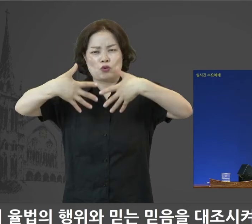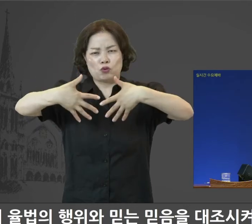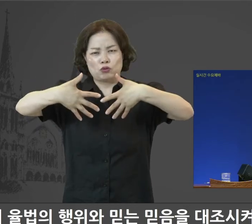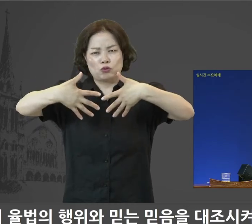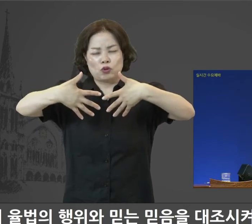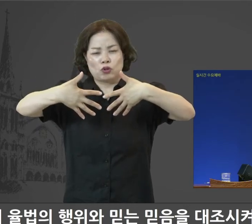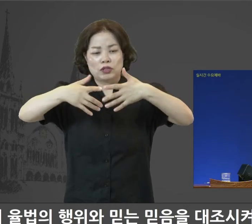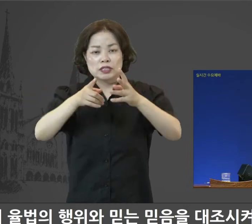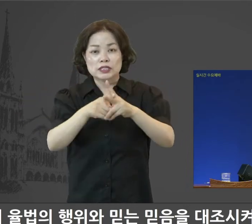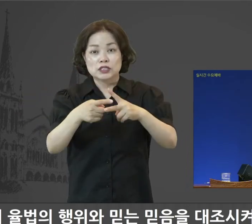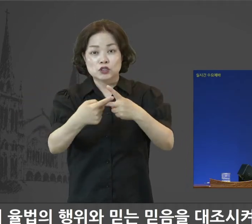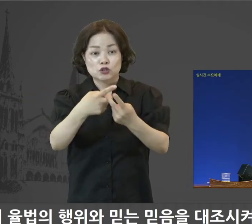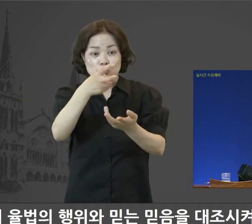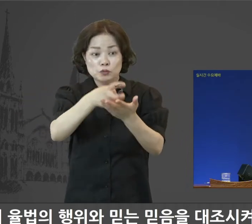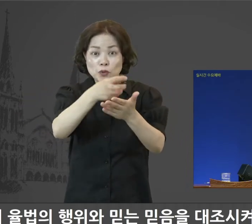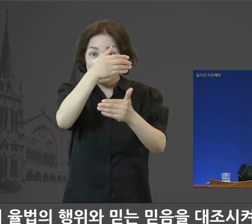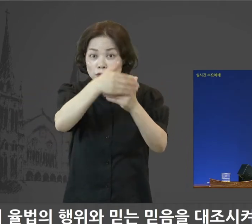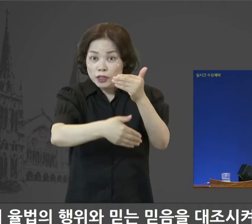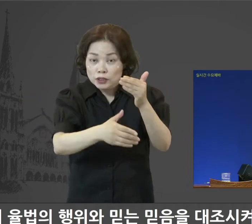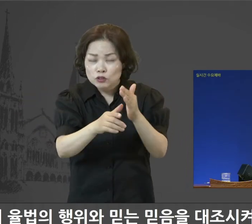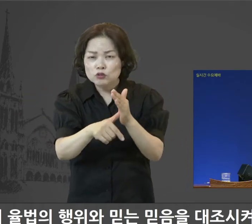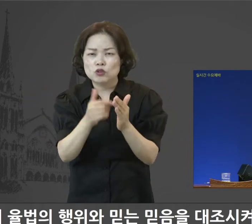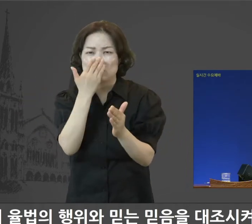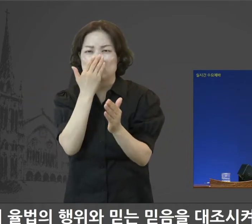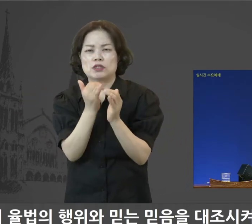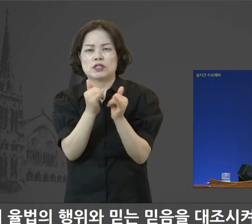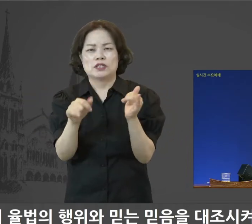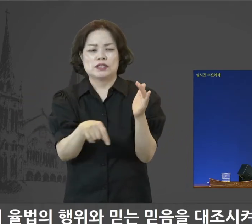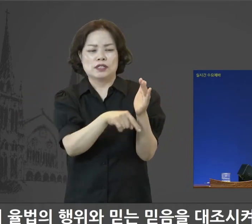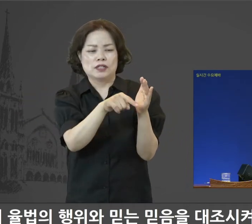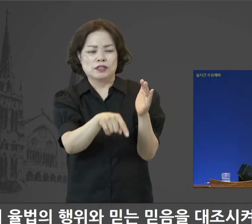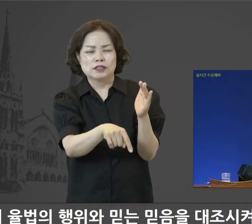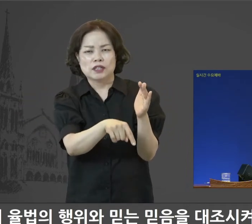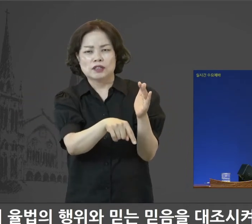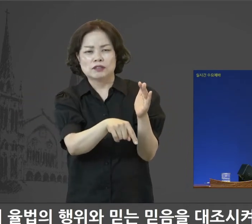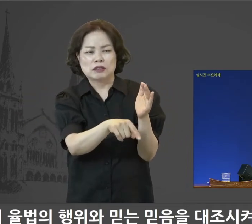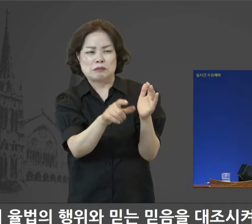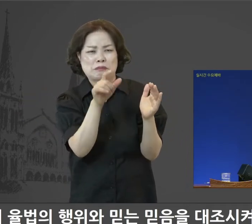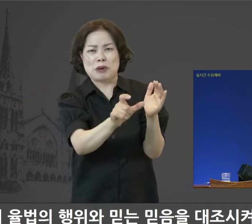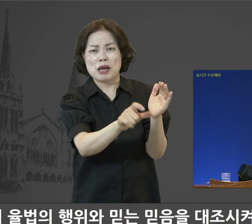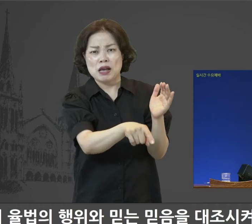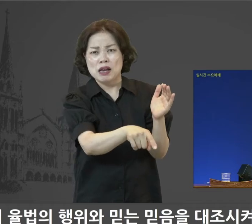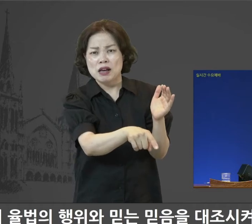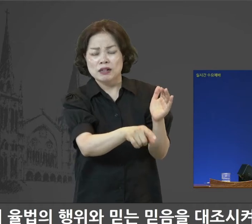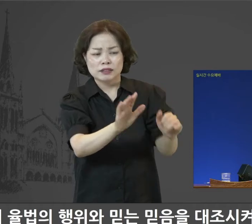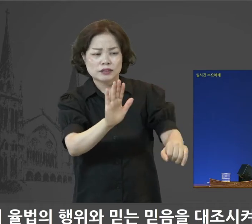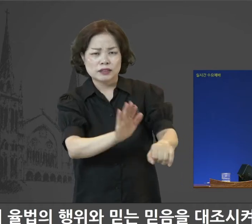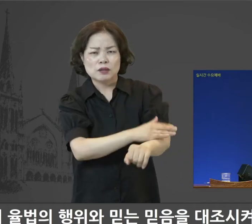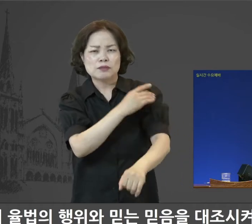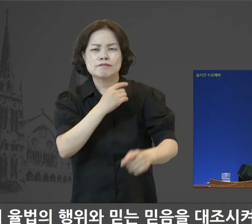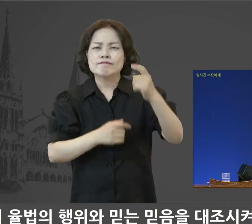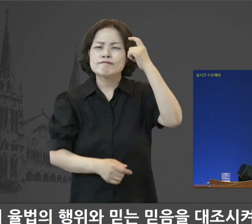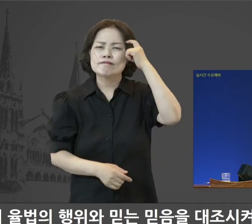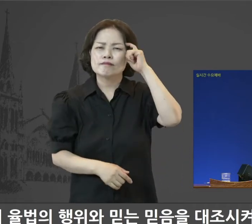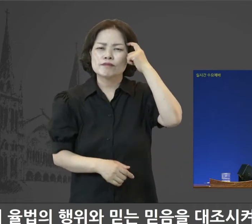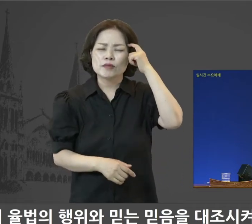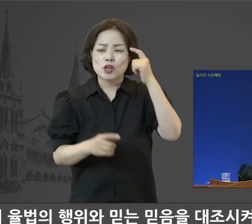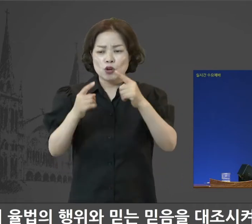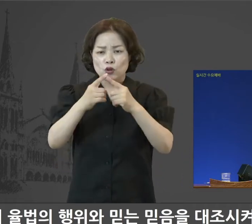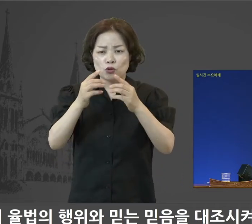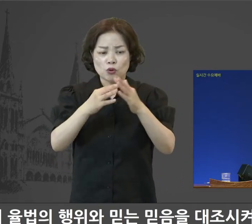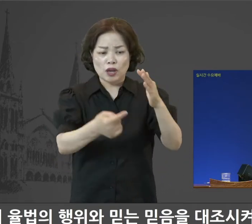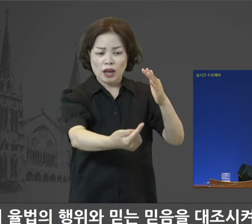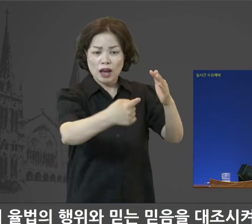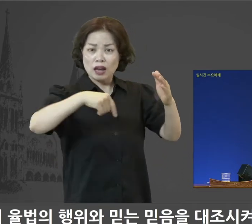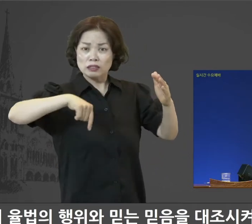이해하는 이 율법주의가 당시 유대인들 가운데 팽배했기 때문이고, 그 잘못된 생각들이 교회